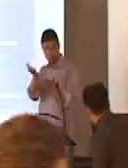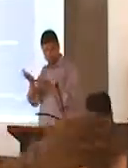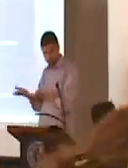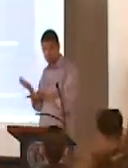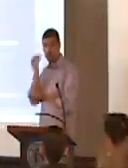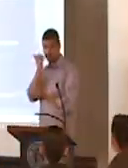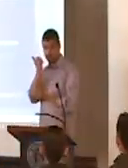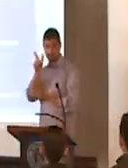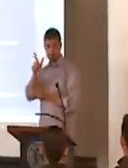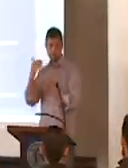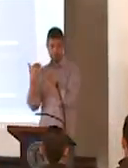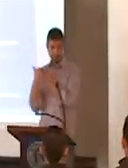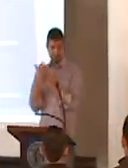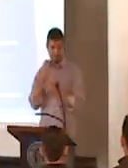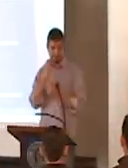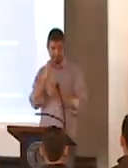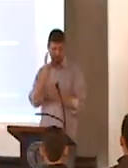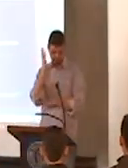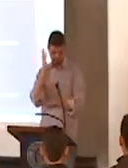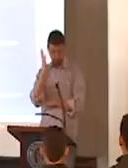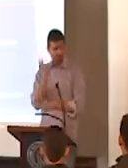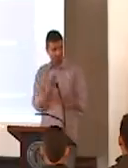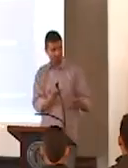psicología y pedagogía.